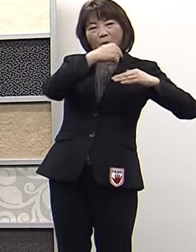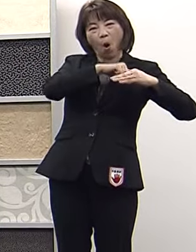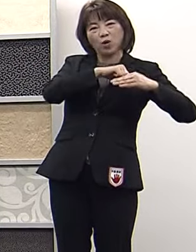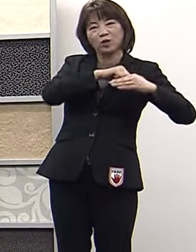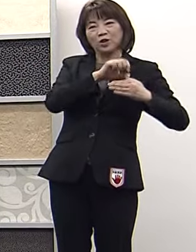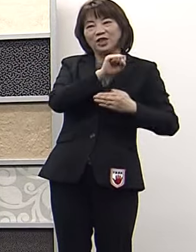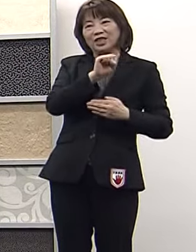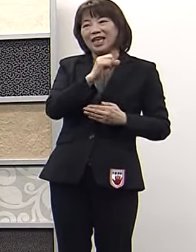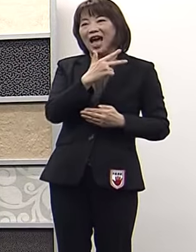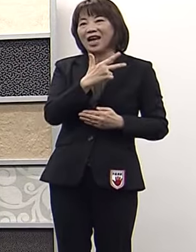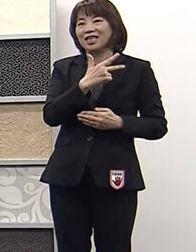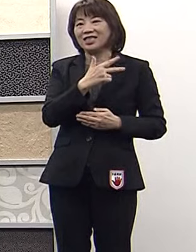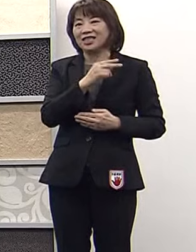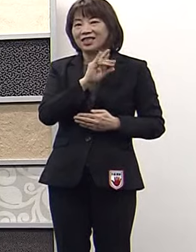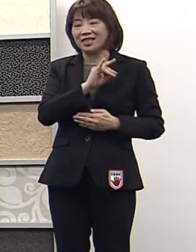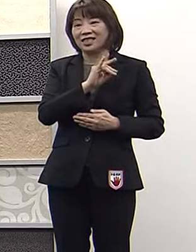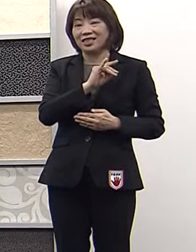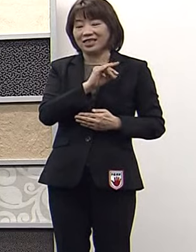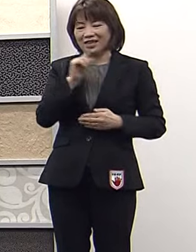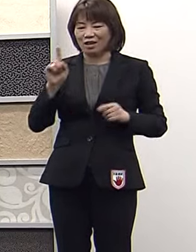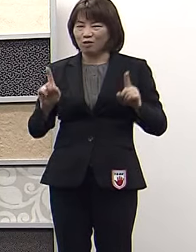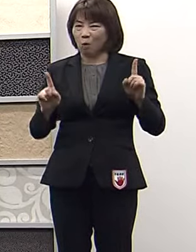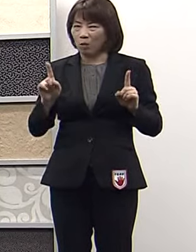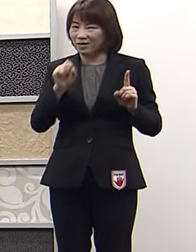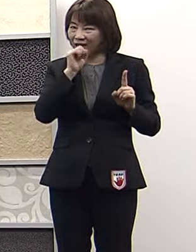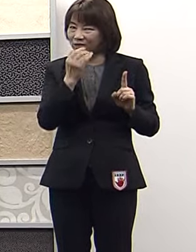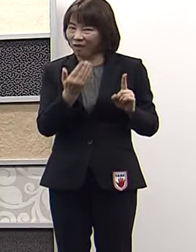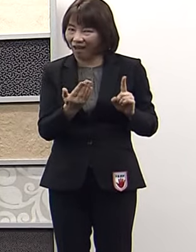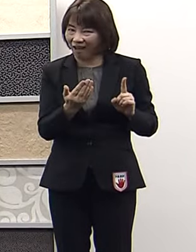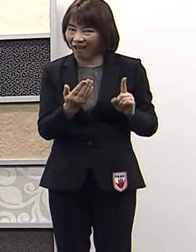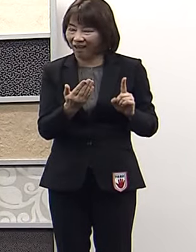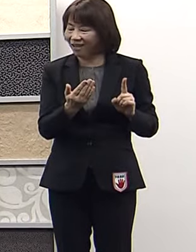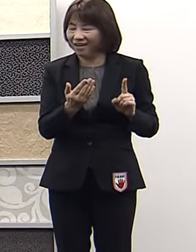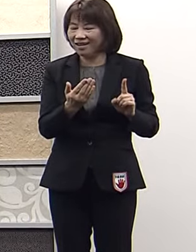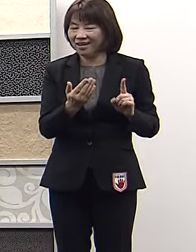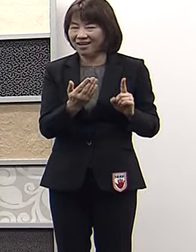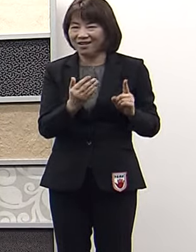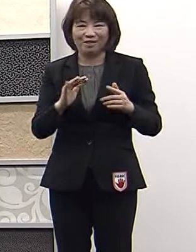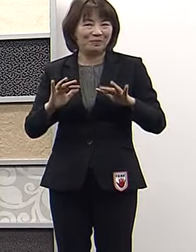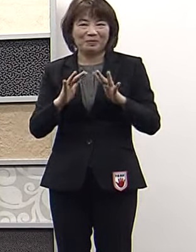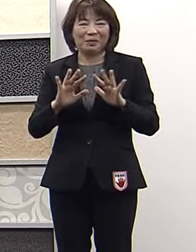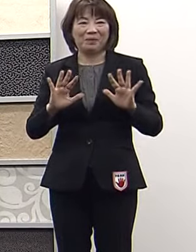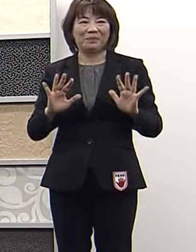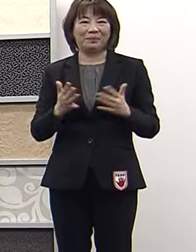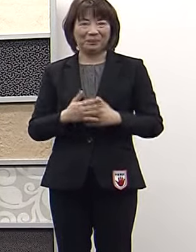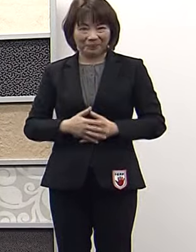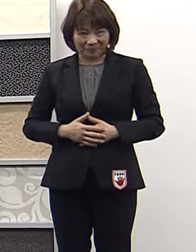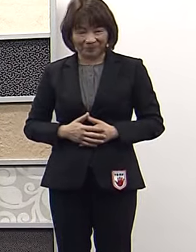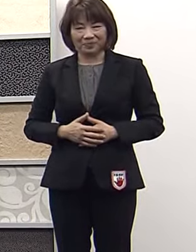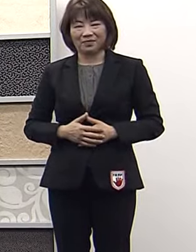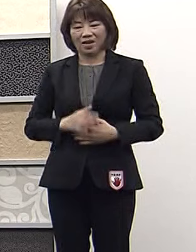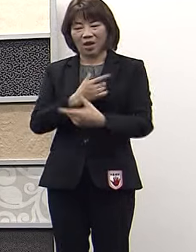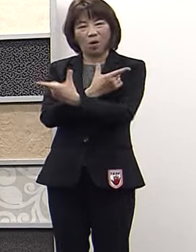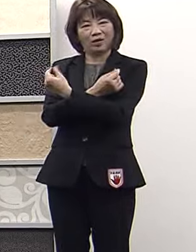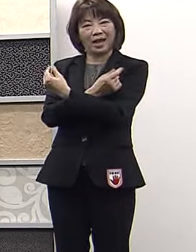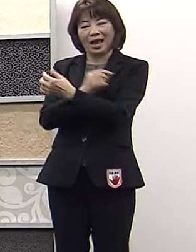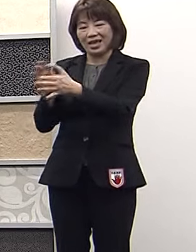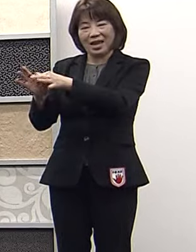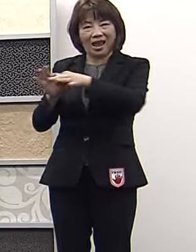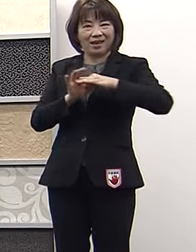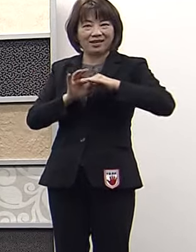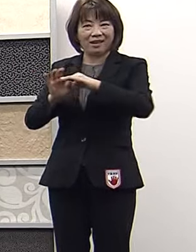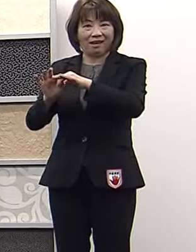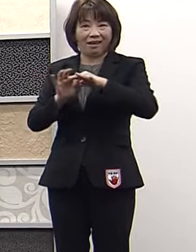ね、どっちの方がいいんだとか、そういう不毛な議論はですね、なしにして、手を打ってお互いその連携をしなが